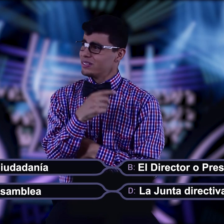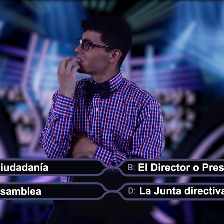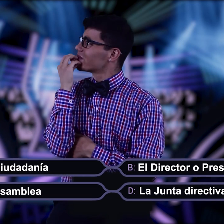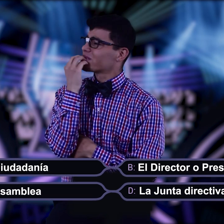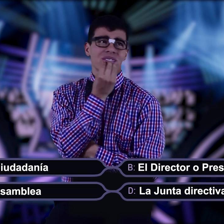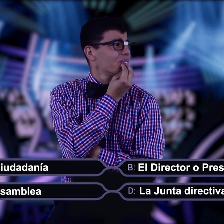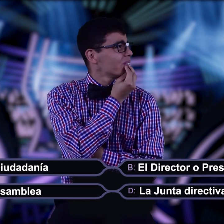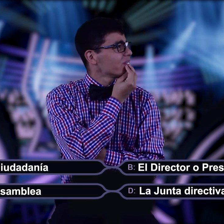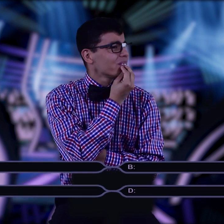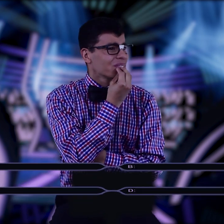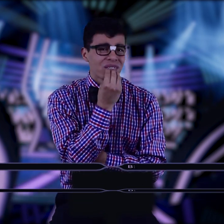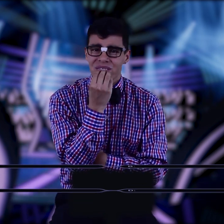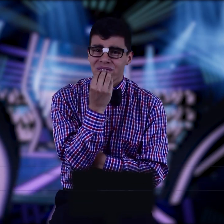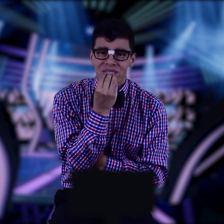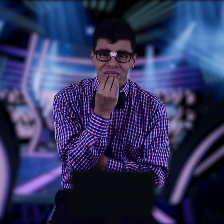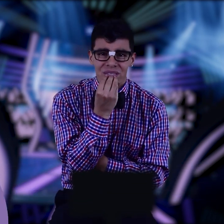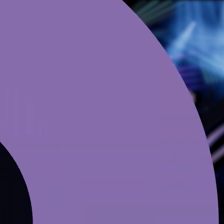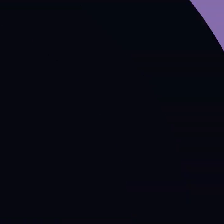favor, ayúdenme con esto.